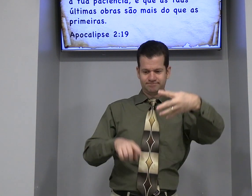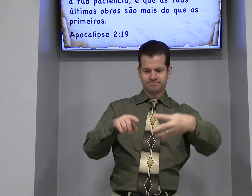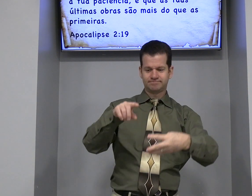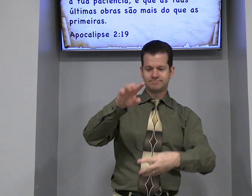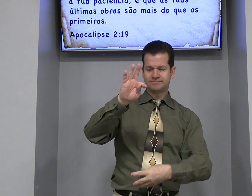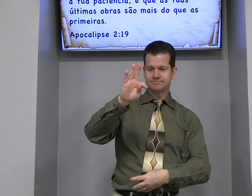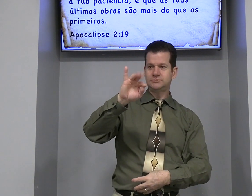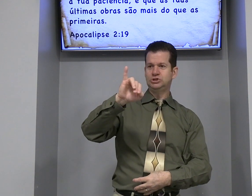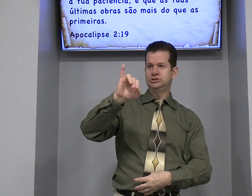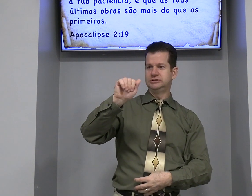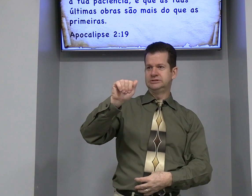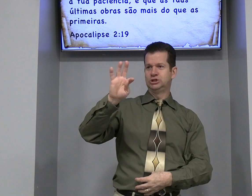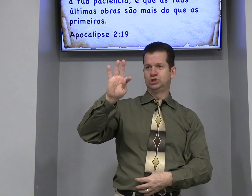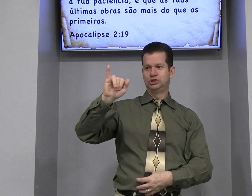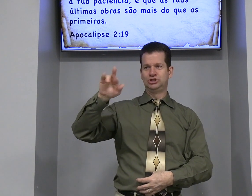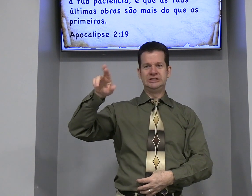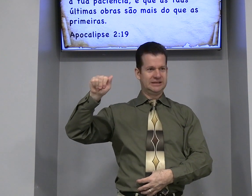Corta a igreja em